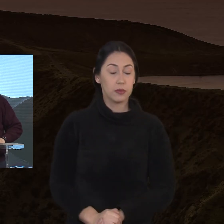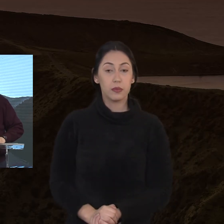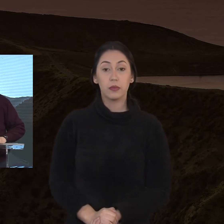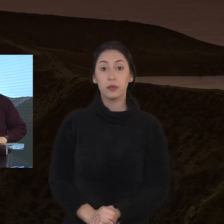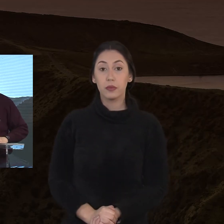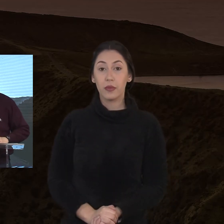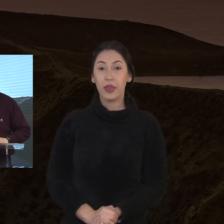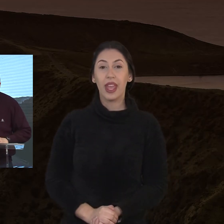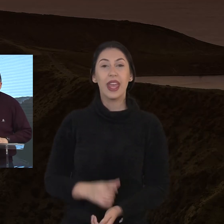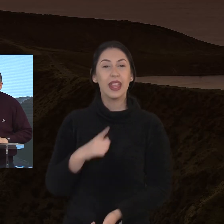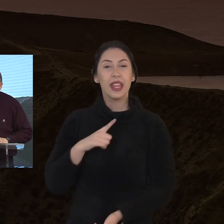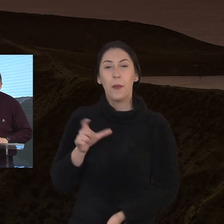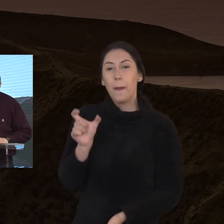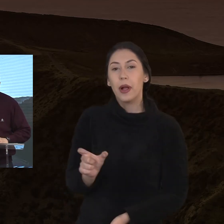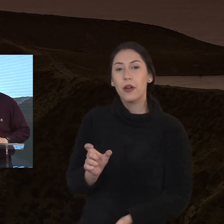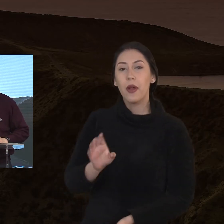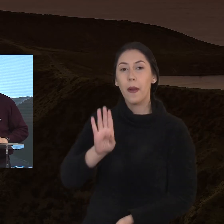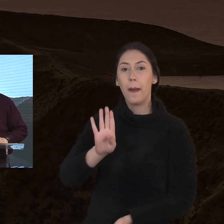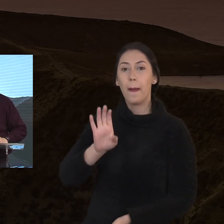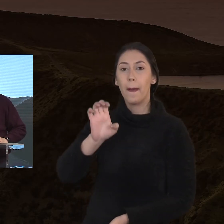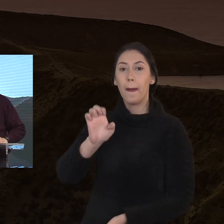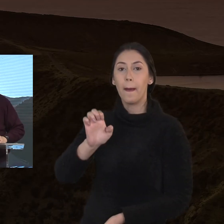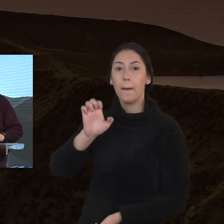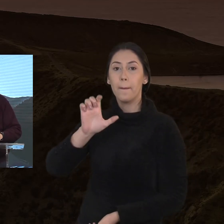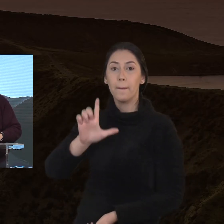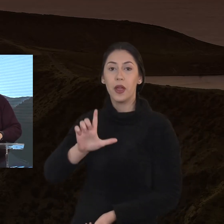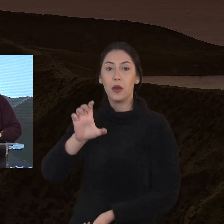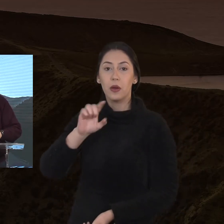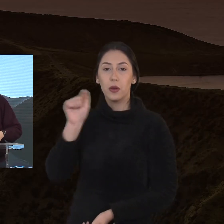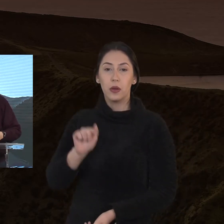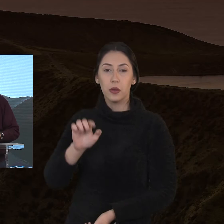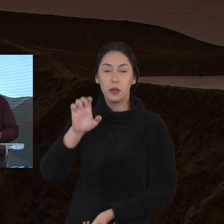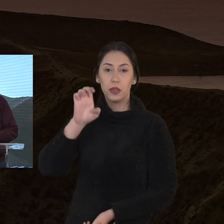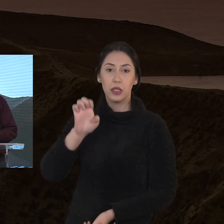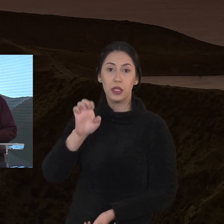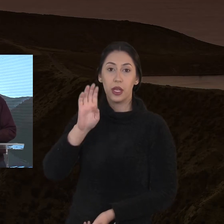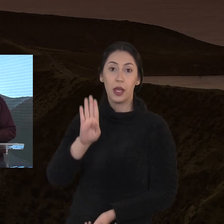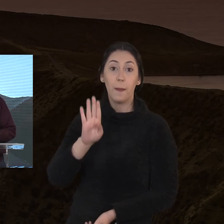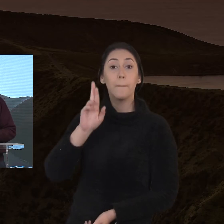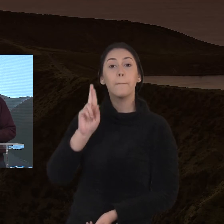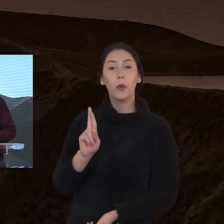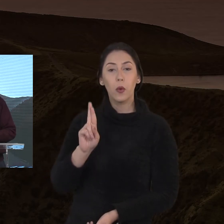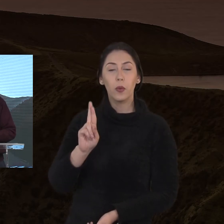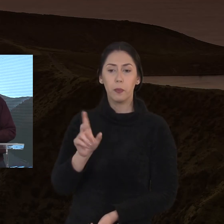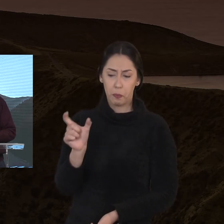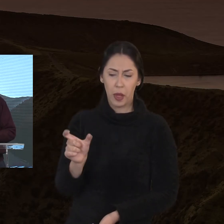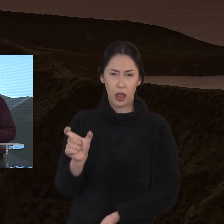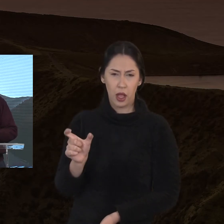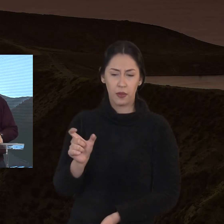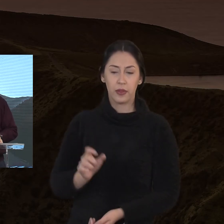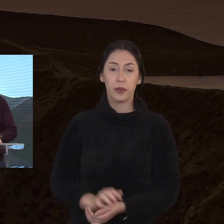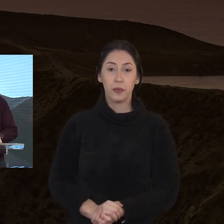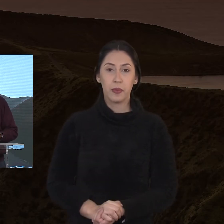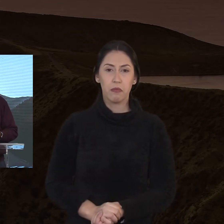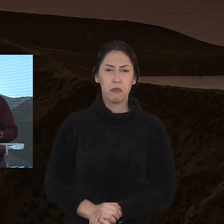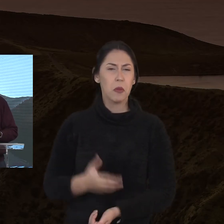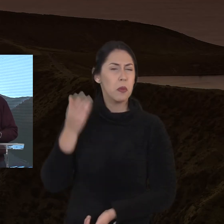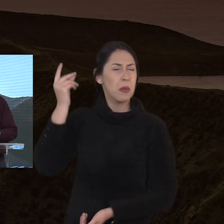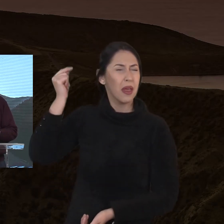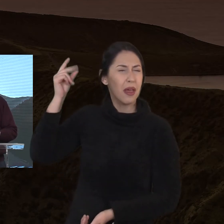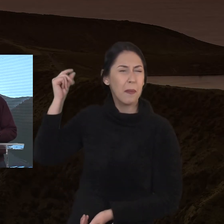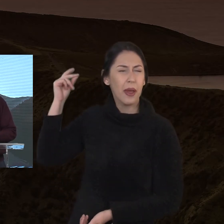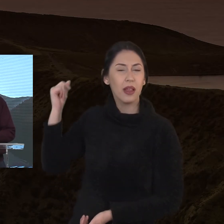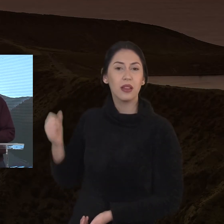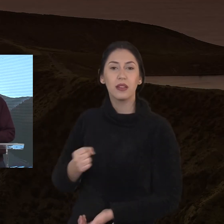e já palavra belzebu é muito interessante irmão vamos ler o belzebu essa palavra belzebu bem de do antigo